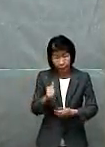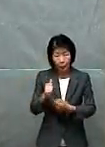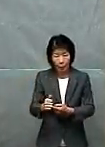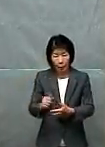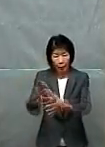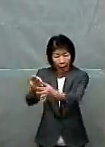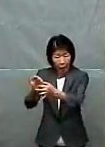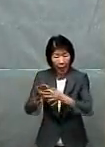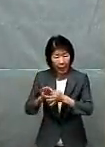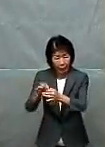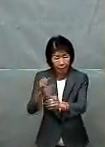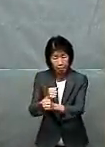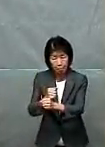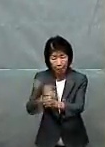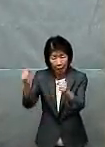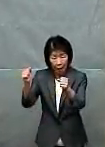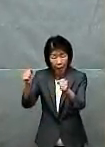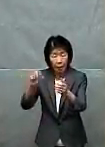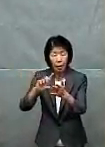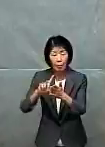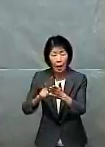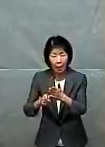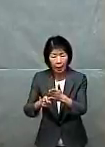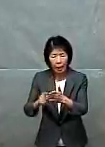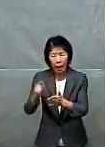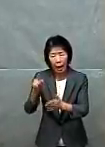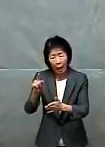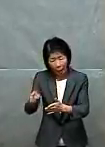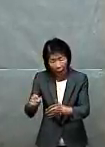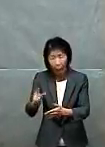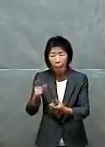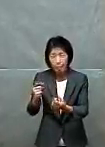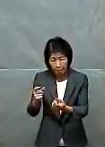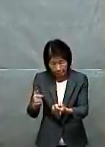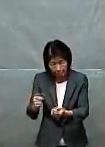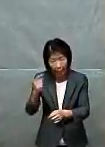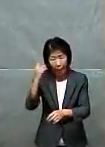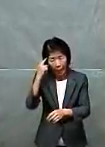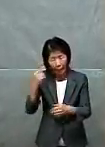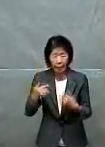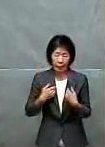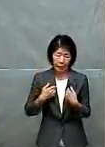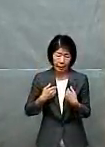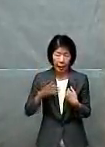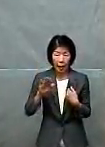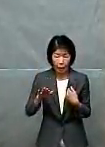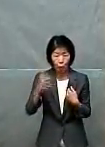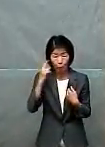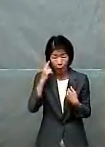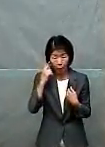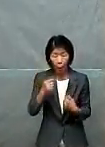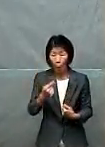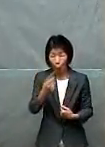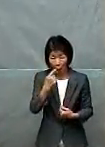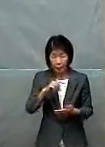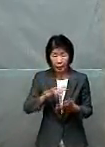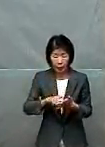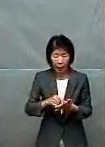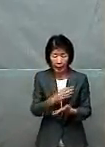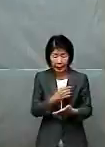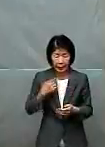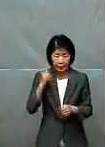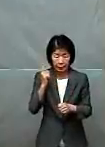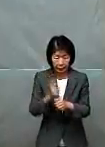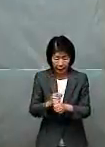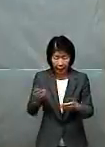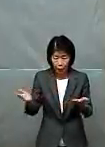連絡できない場合もあるという、そういうこともまさに考えられますので、私としましてはできうる限り職務代理者